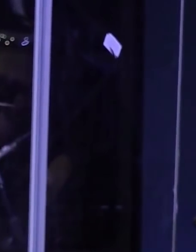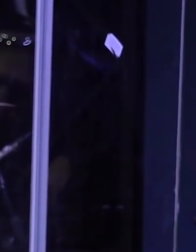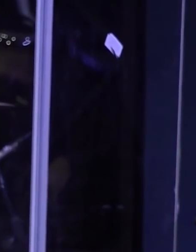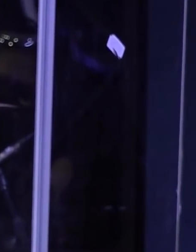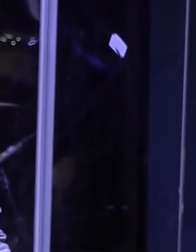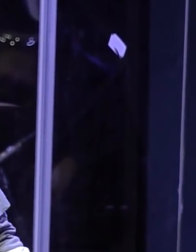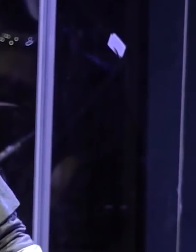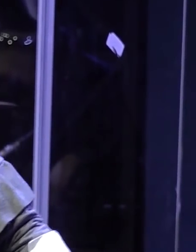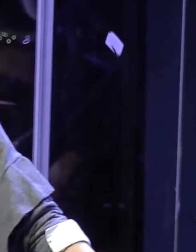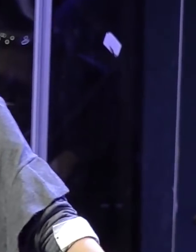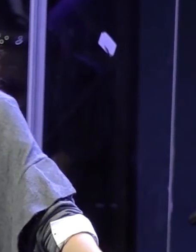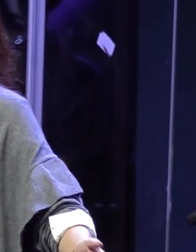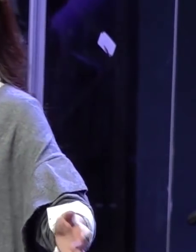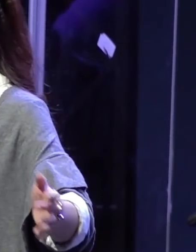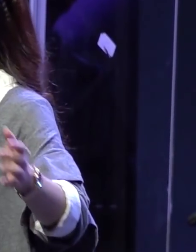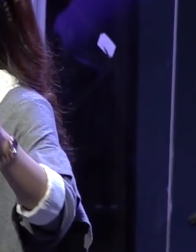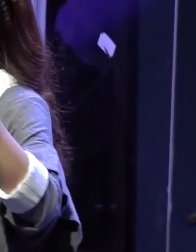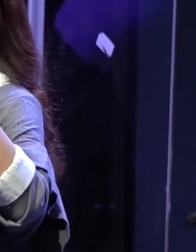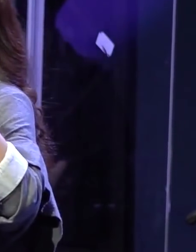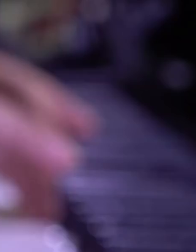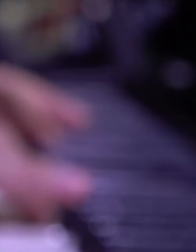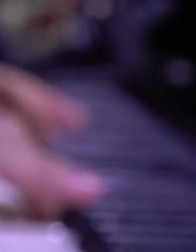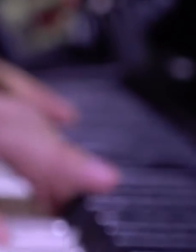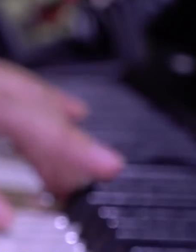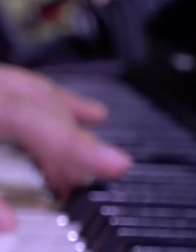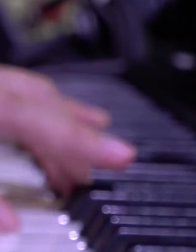bekerja selalu